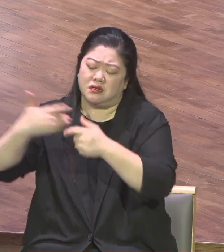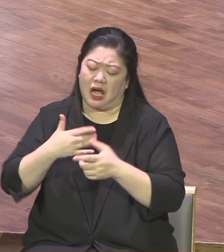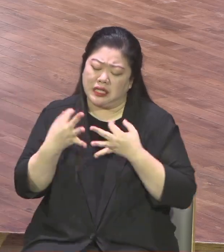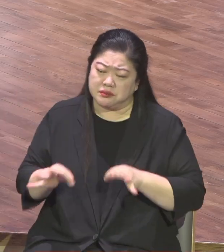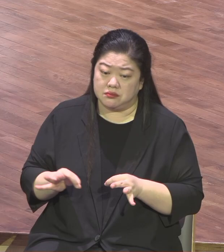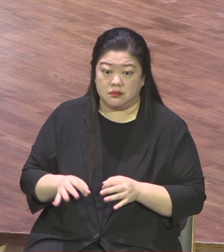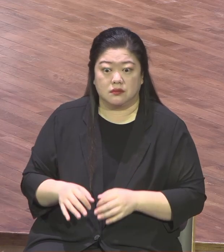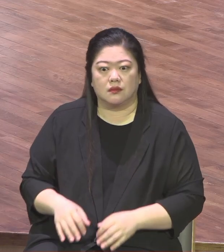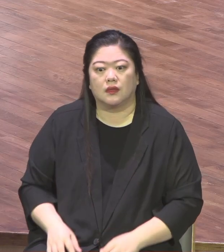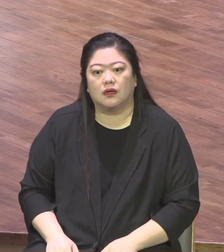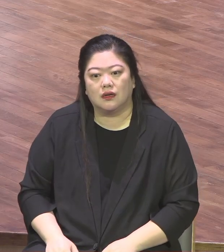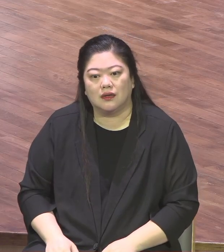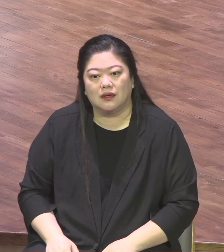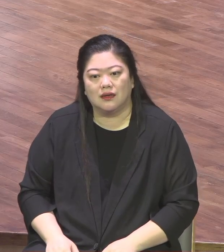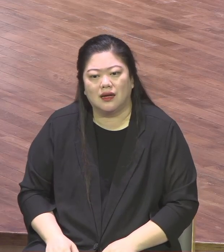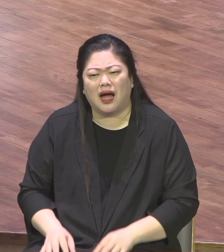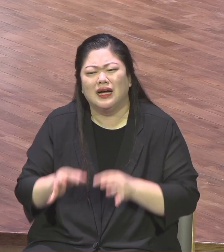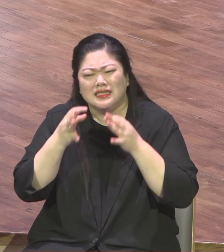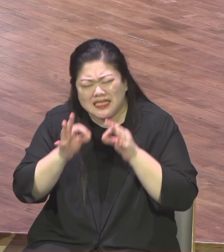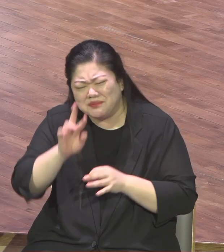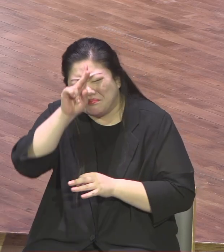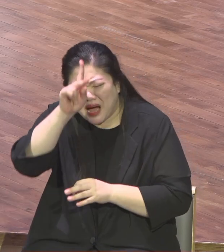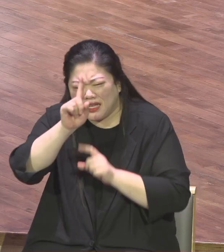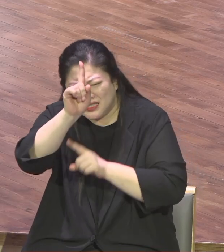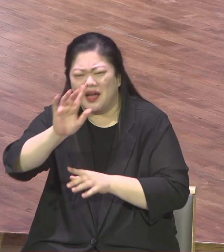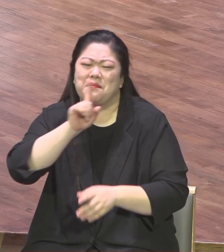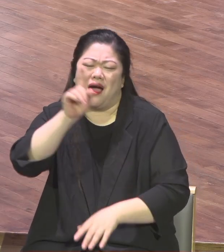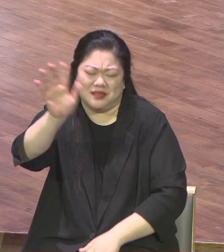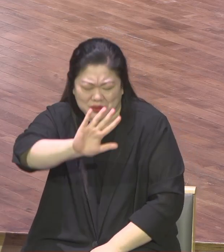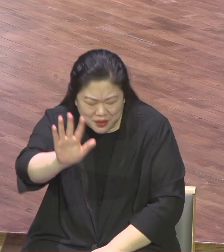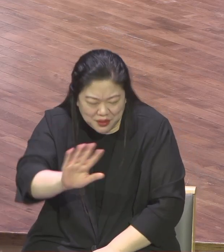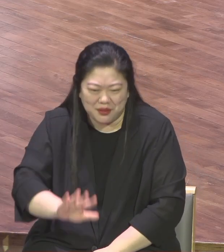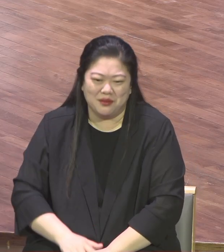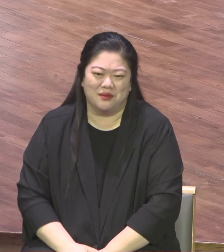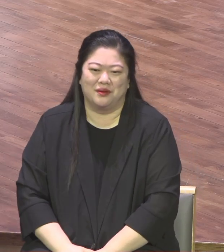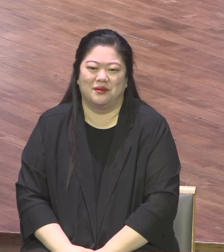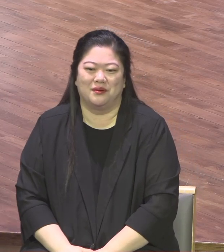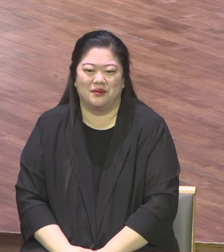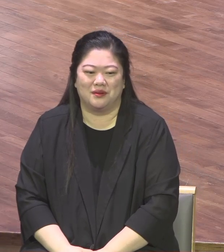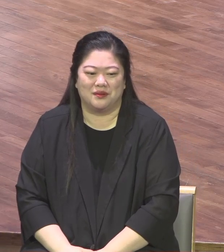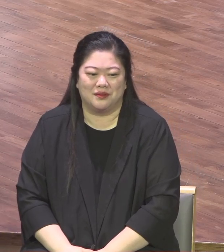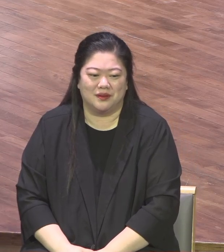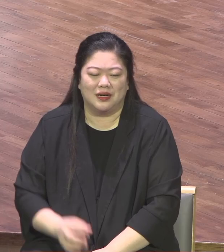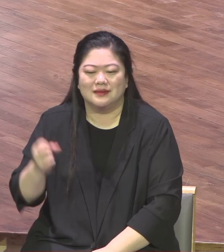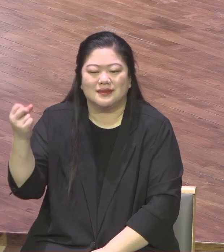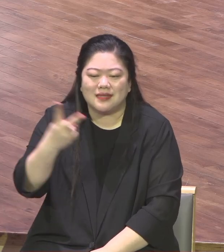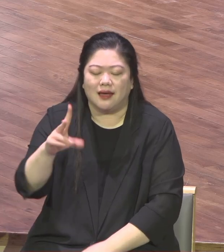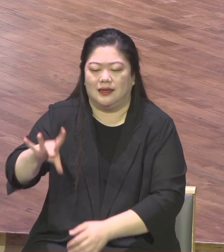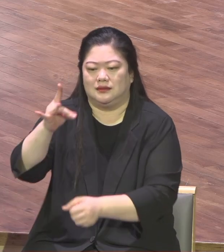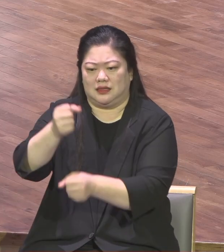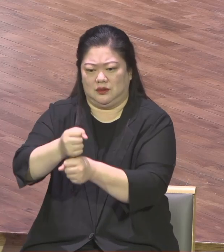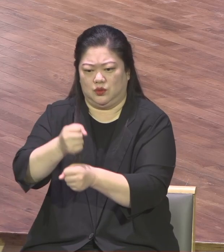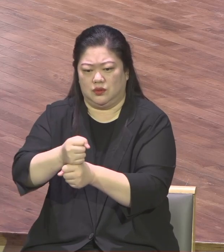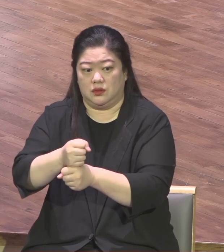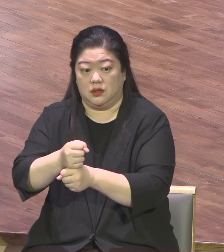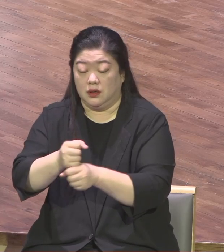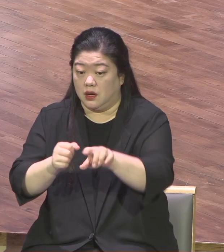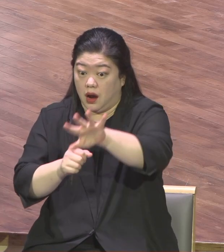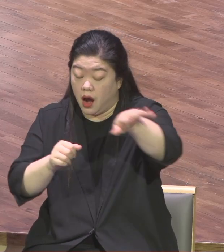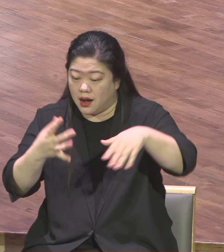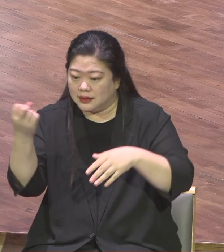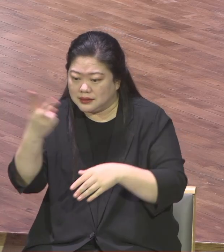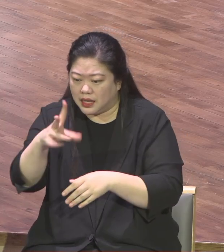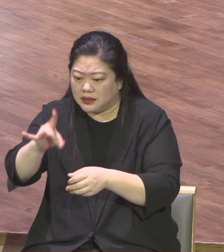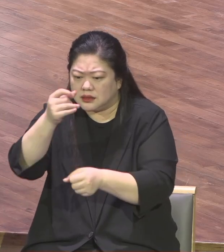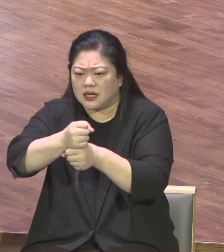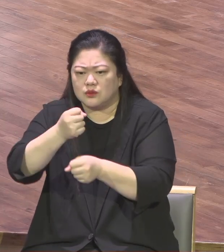리클레이션, 재창조됐다면 재창조. 이거를 사람들이 잘 몰라요. 그래서